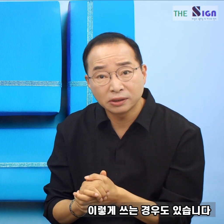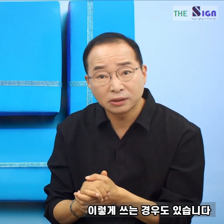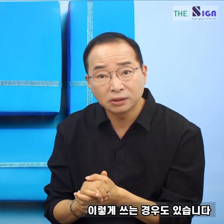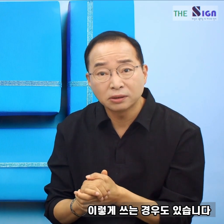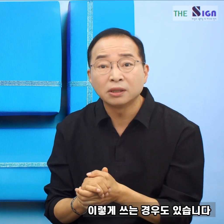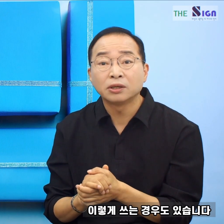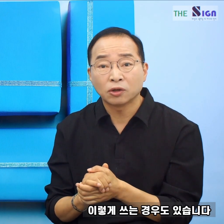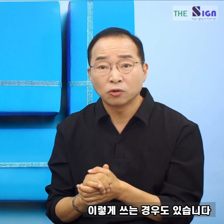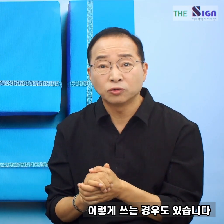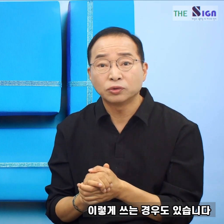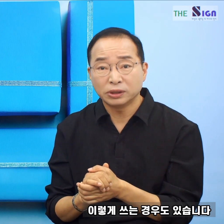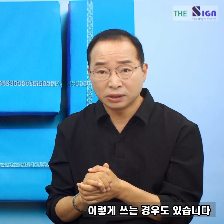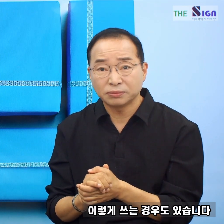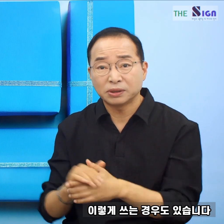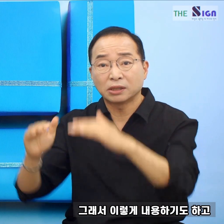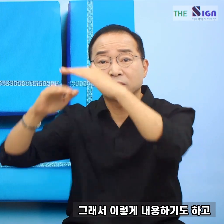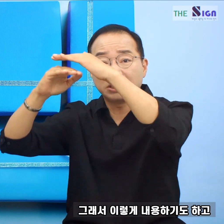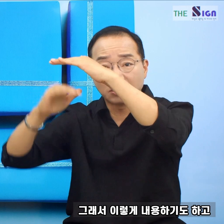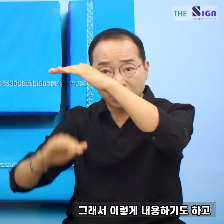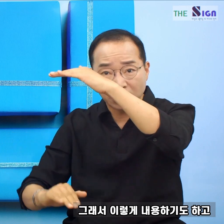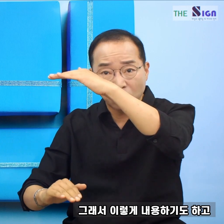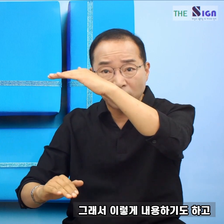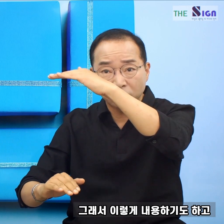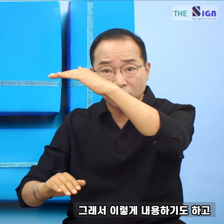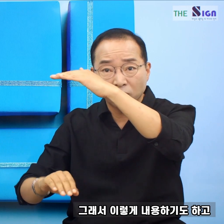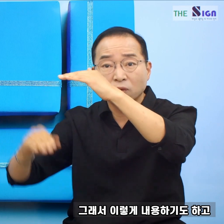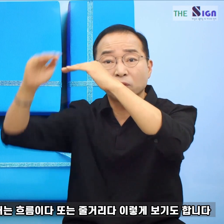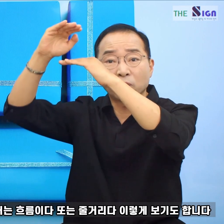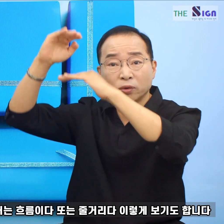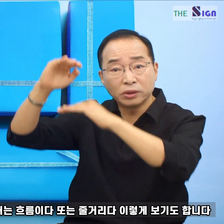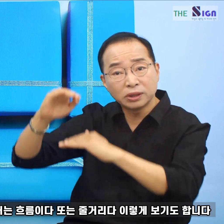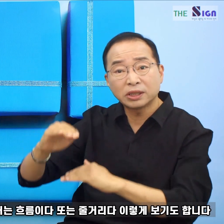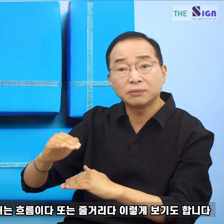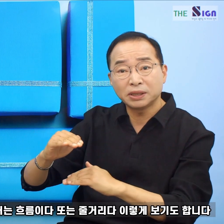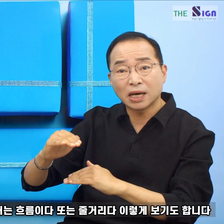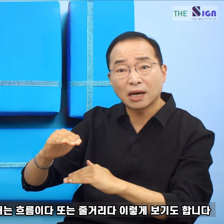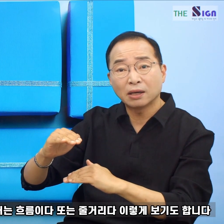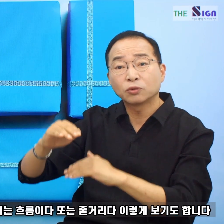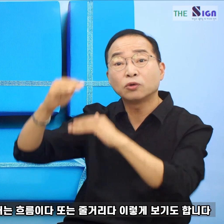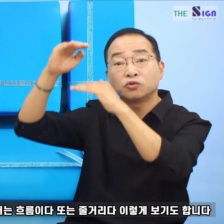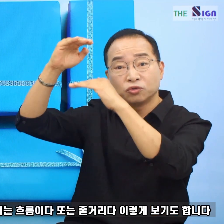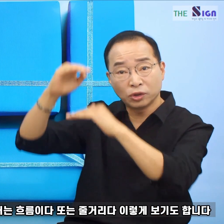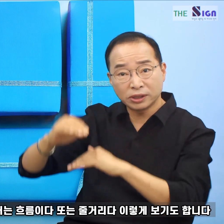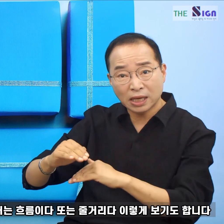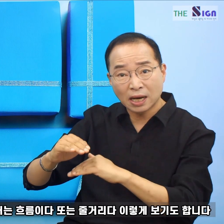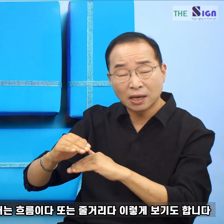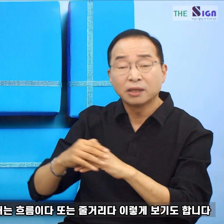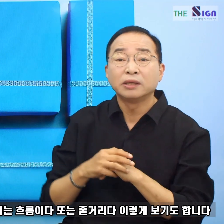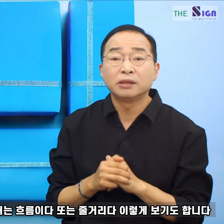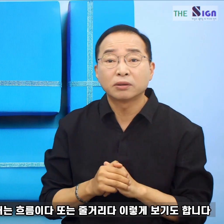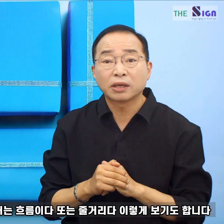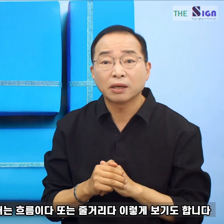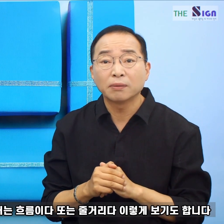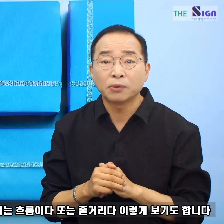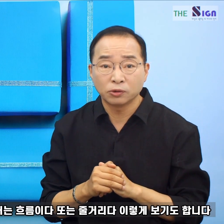쓰는 경우도 있습니다. 그래서 이렇게 내용하기도 하고 요거는 흐름이다 또는 줄거리다 이렇게 보기도